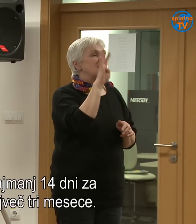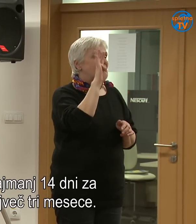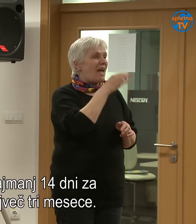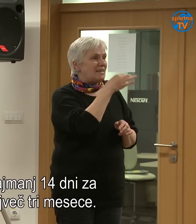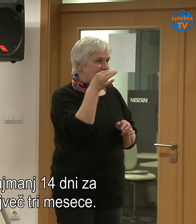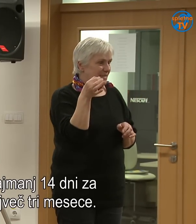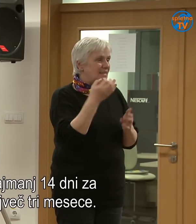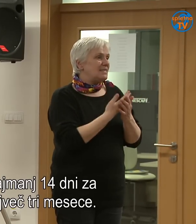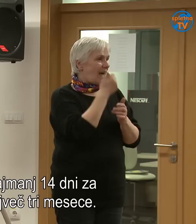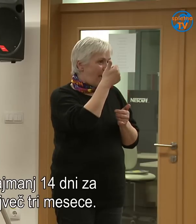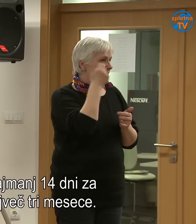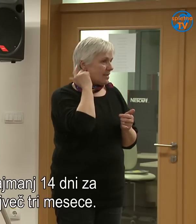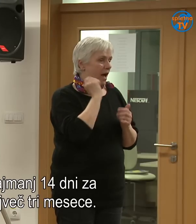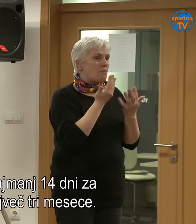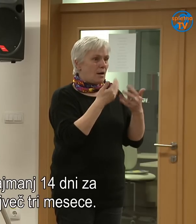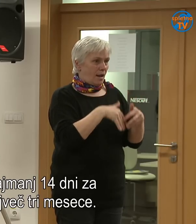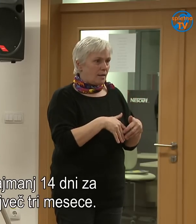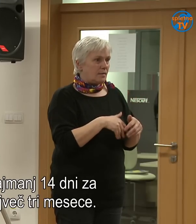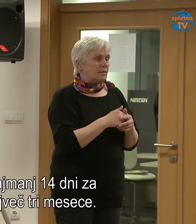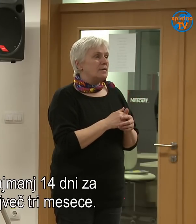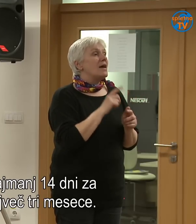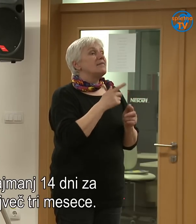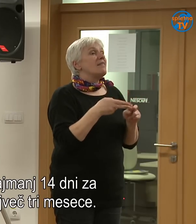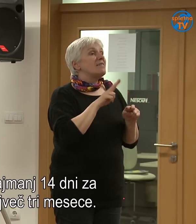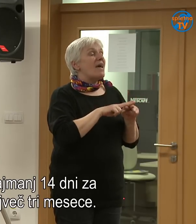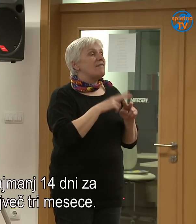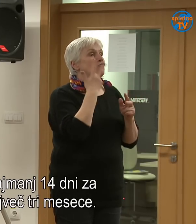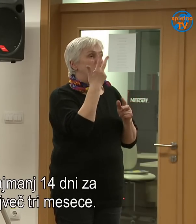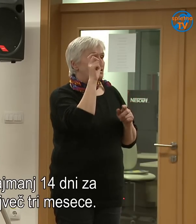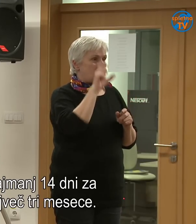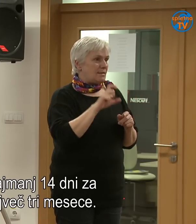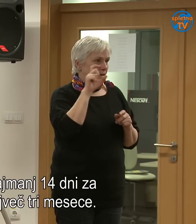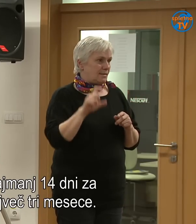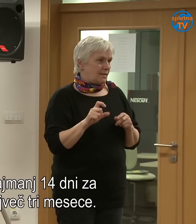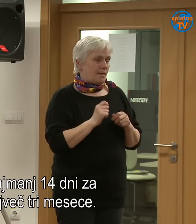dni za en aparat in največ 4 mesece.